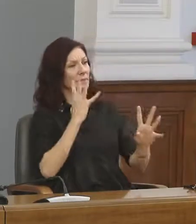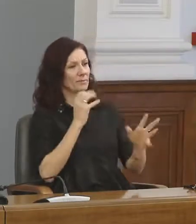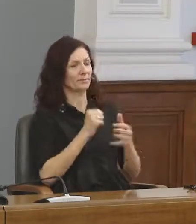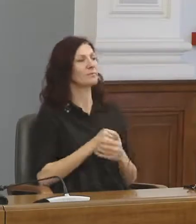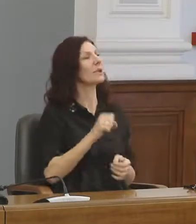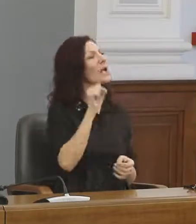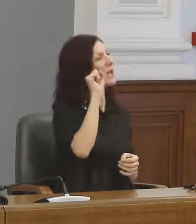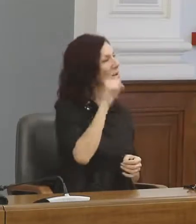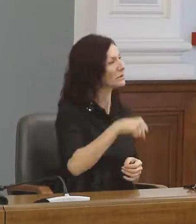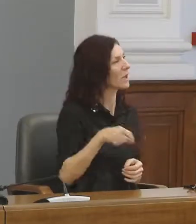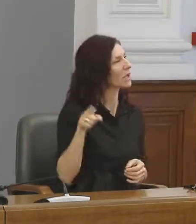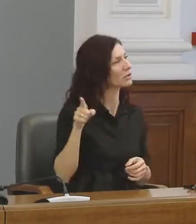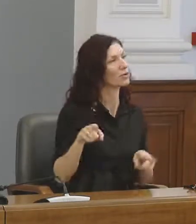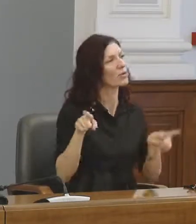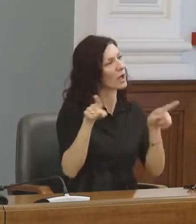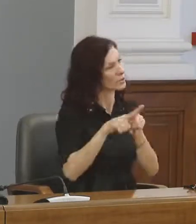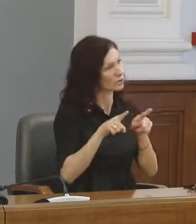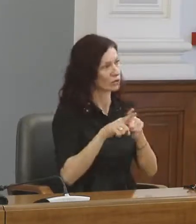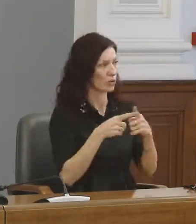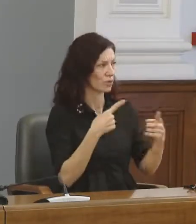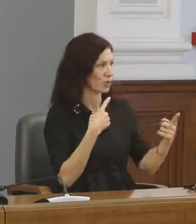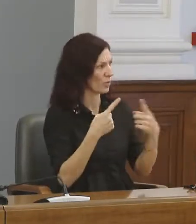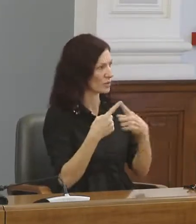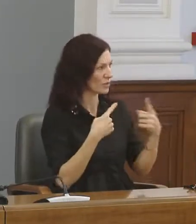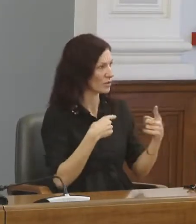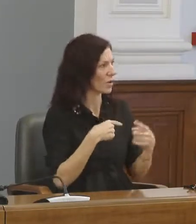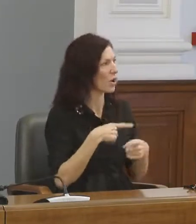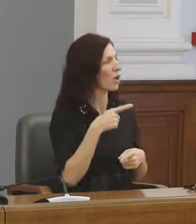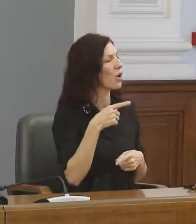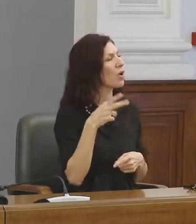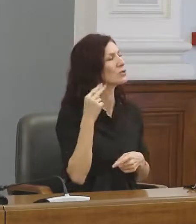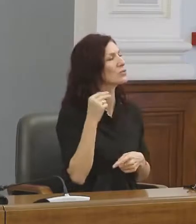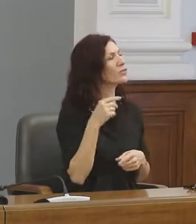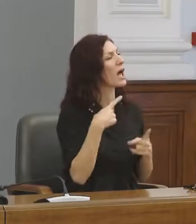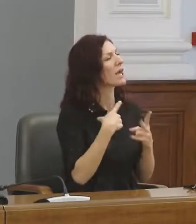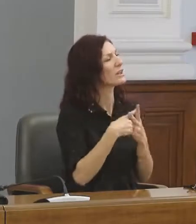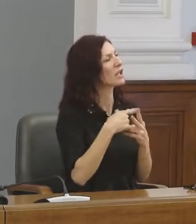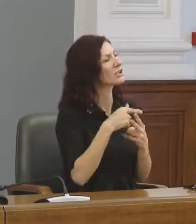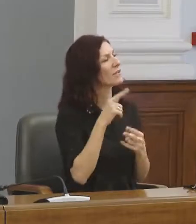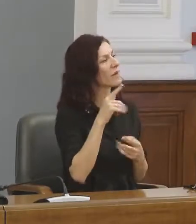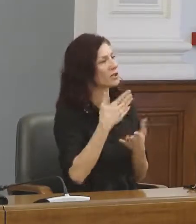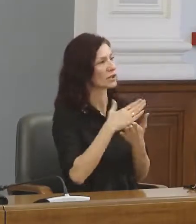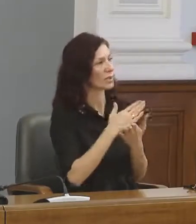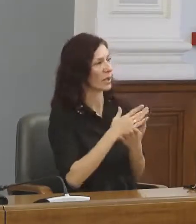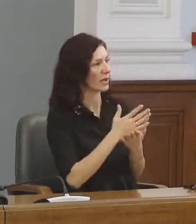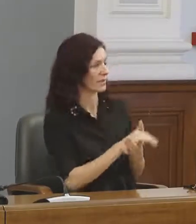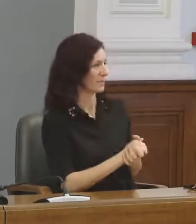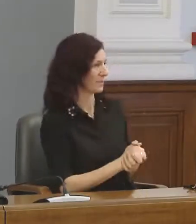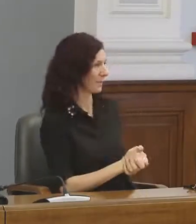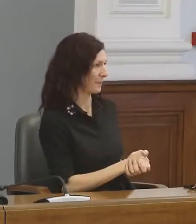на надзорен съвет. Госпожа Начева, може да кажеш няколко думи в тази посока.